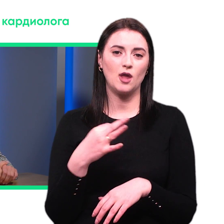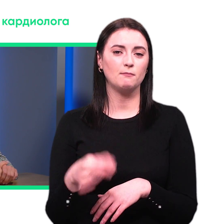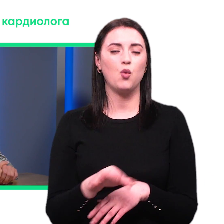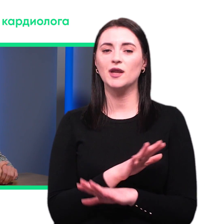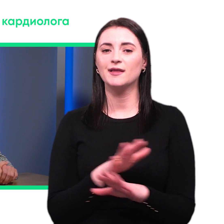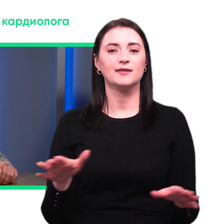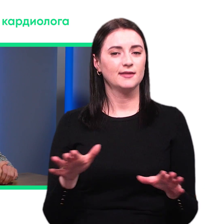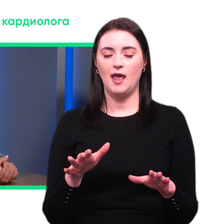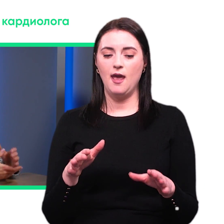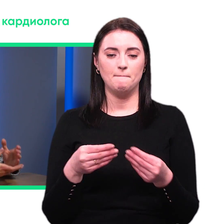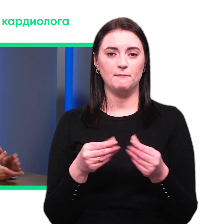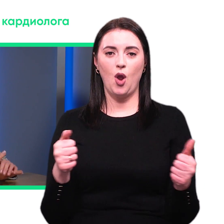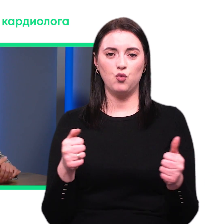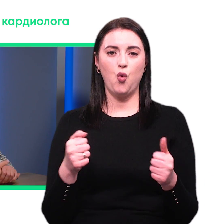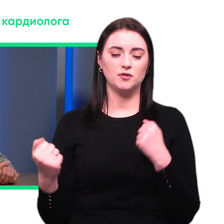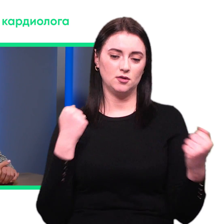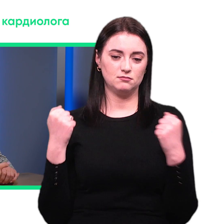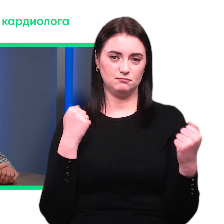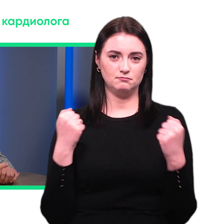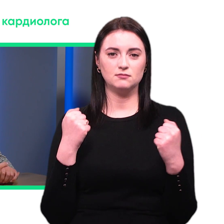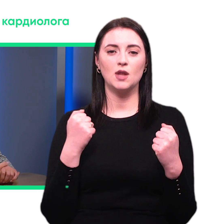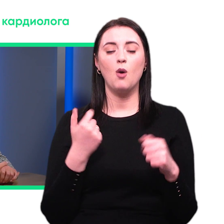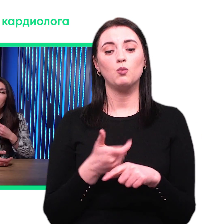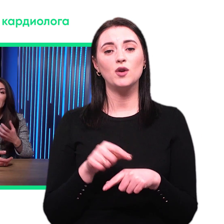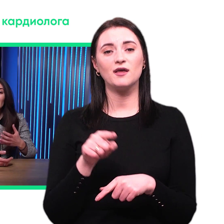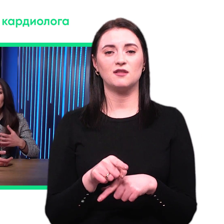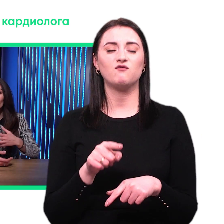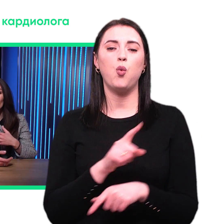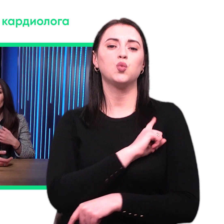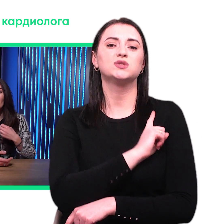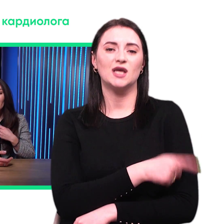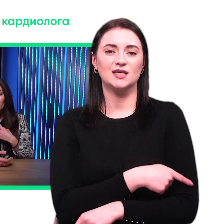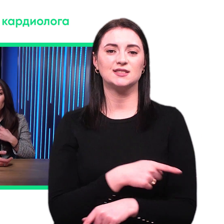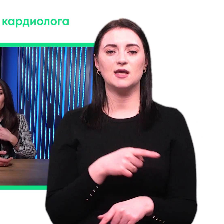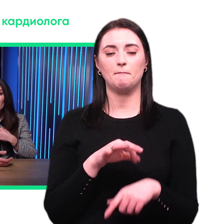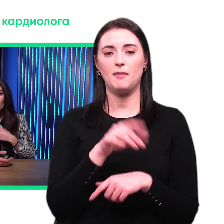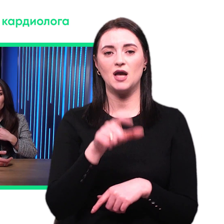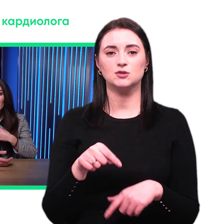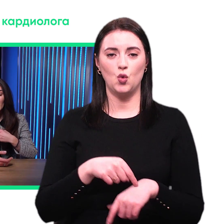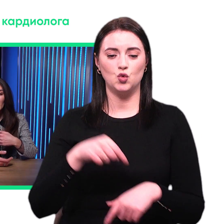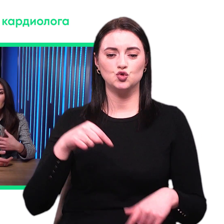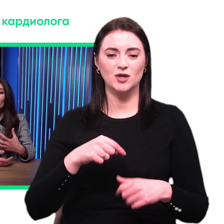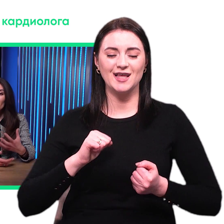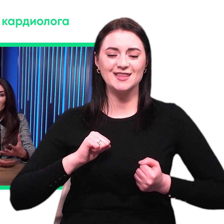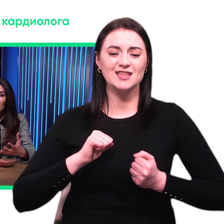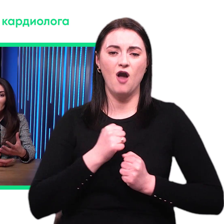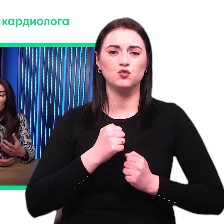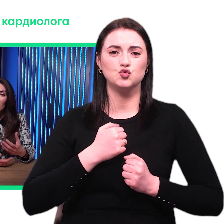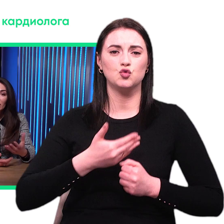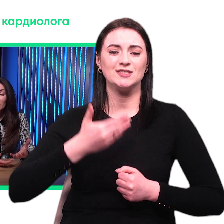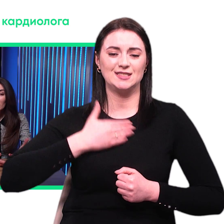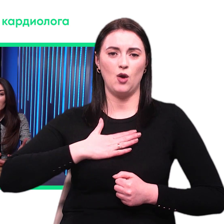проходит на физическую нагрузку, более того, она усиливается. Пациенты ощущают давящую боль за грудиной,